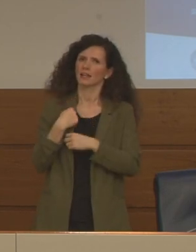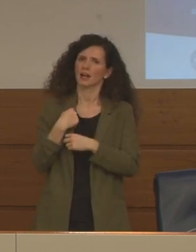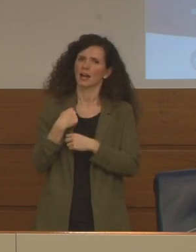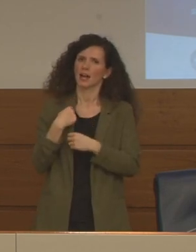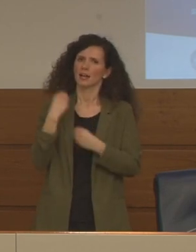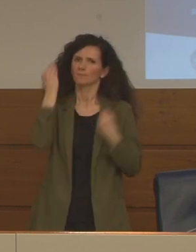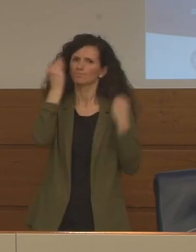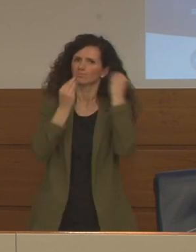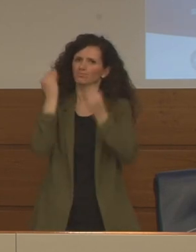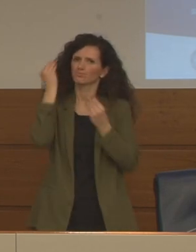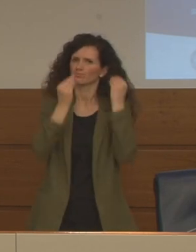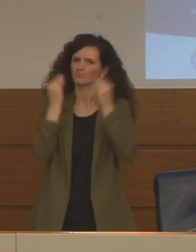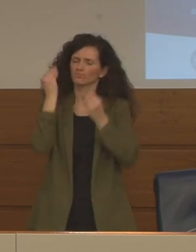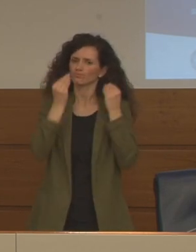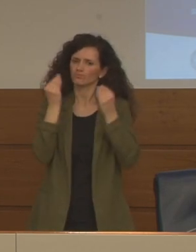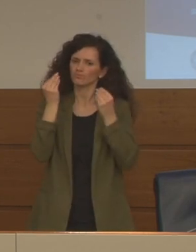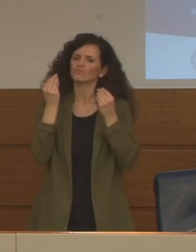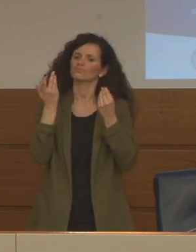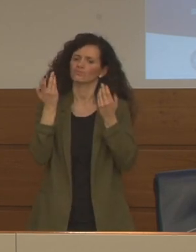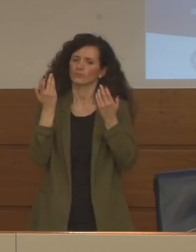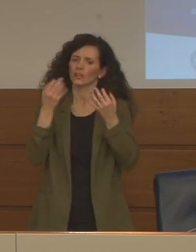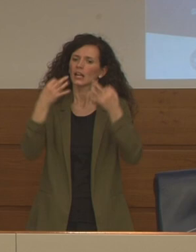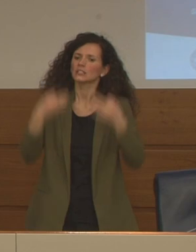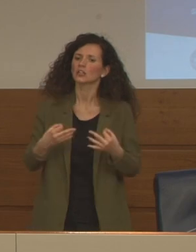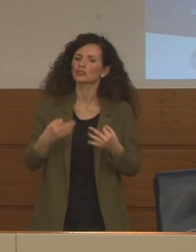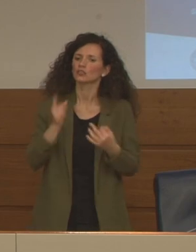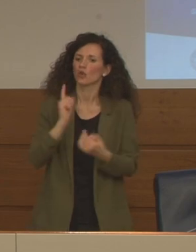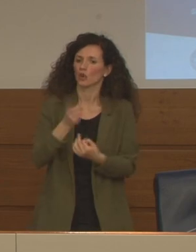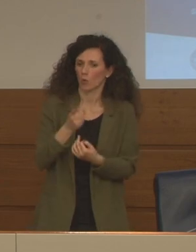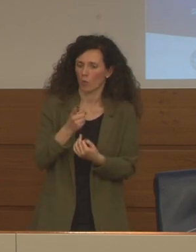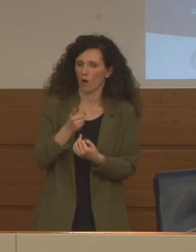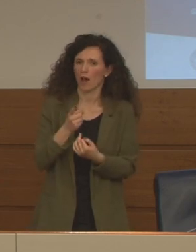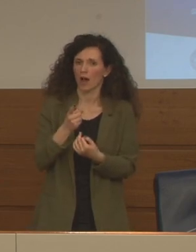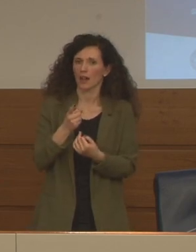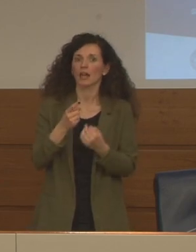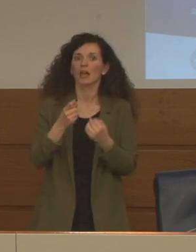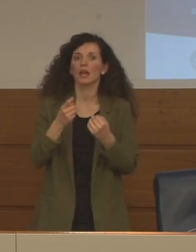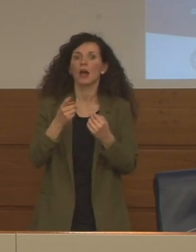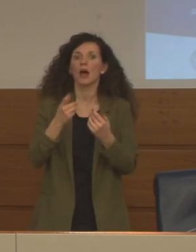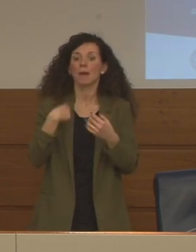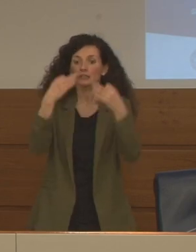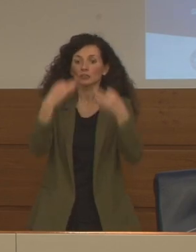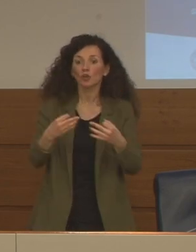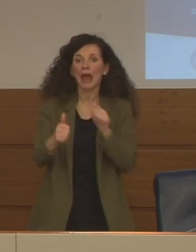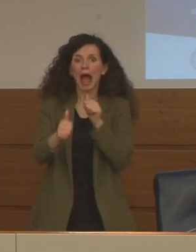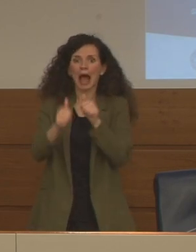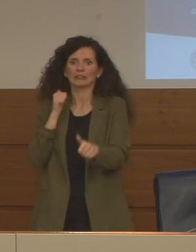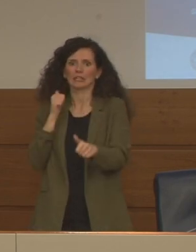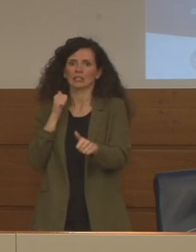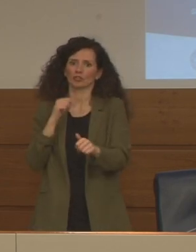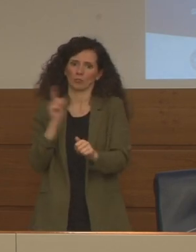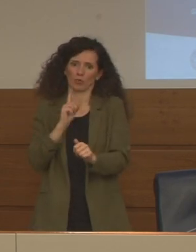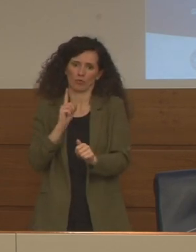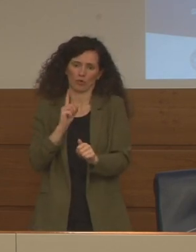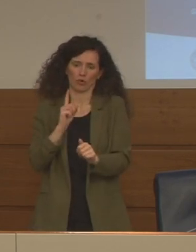della decisione e non con un eccessivo anticipo per quello che mi riguarda